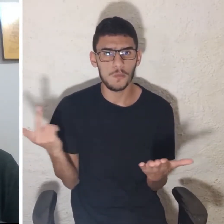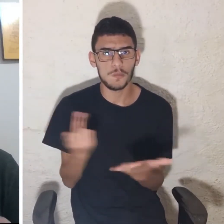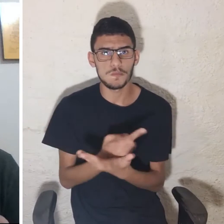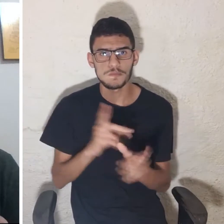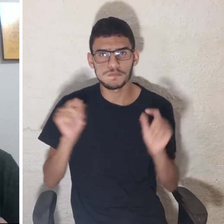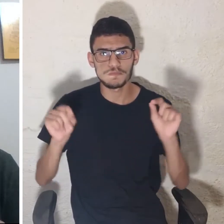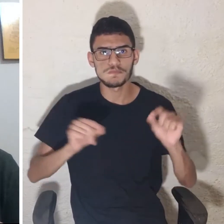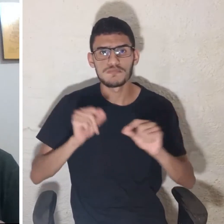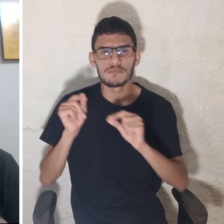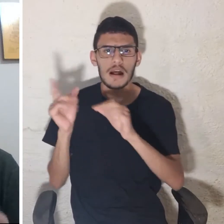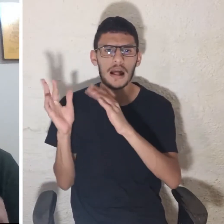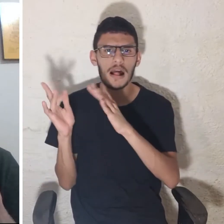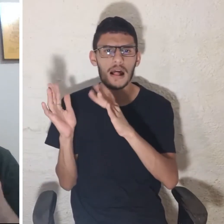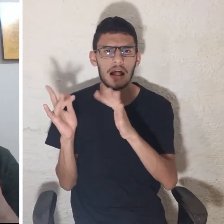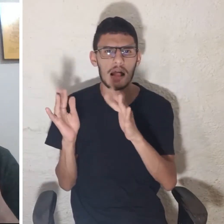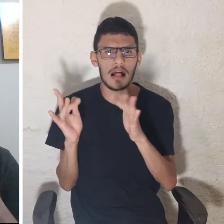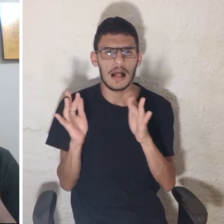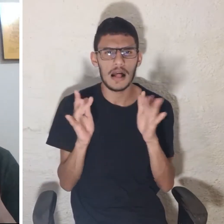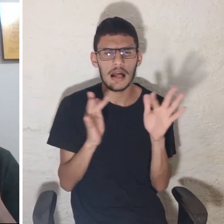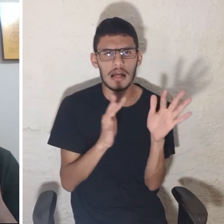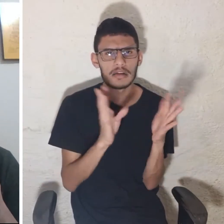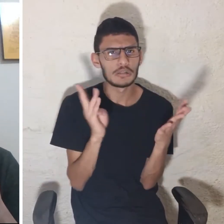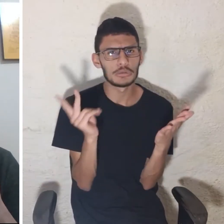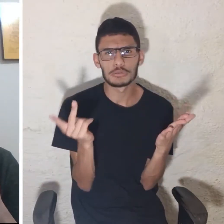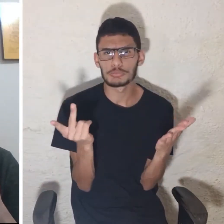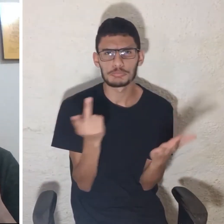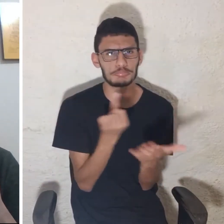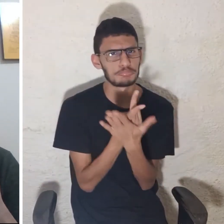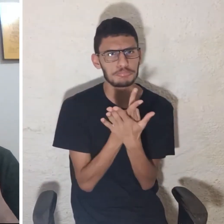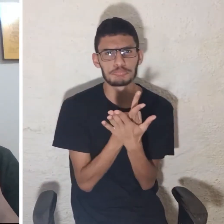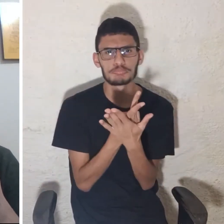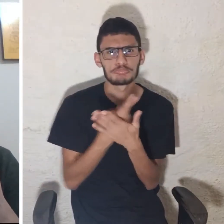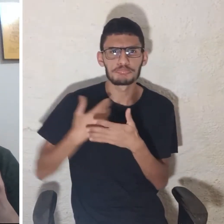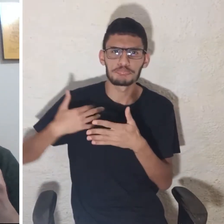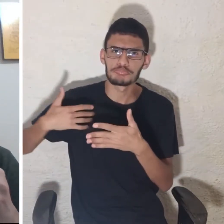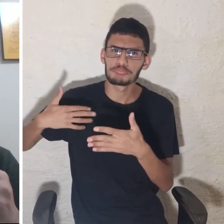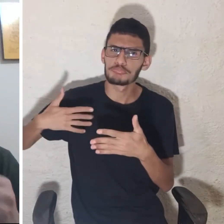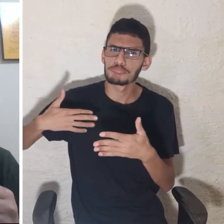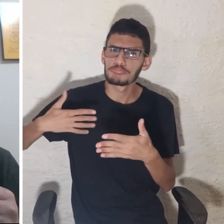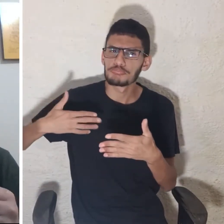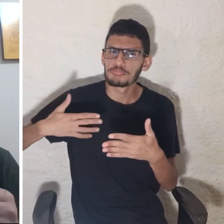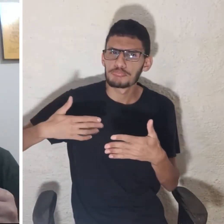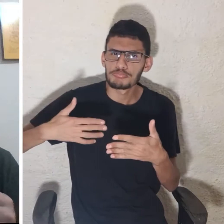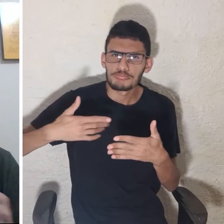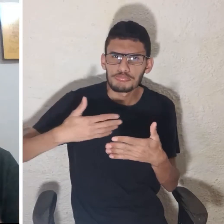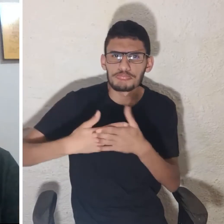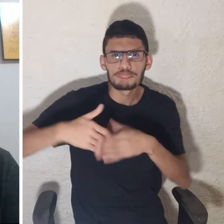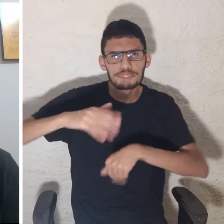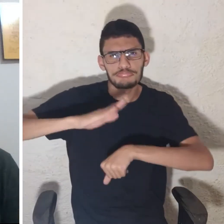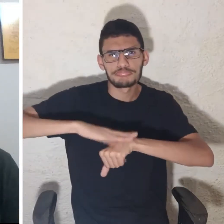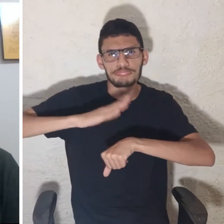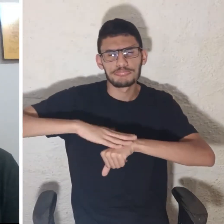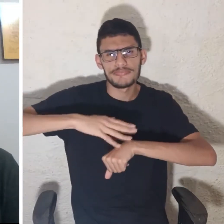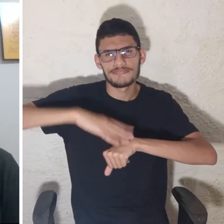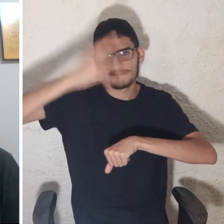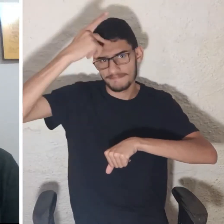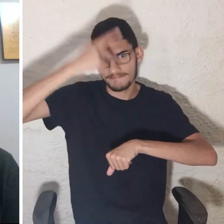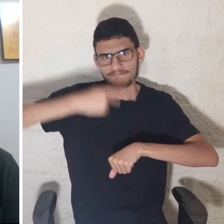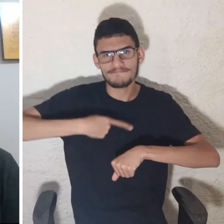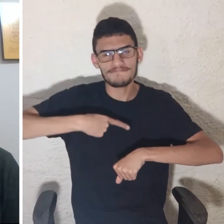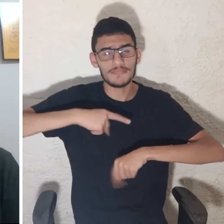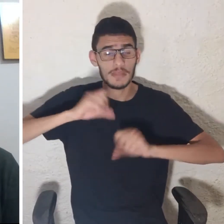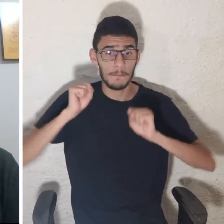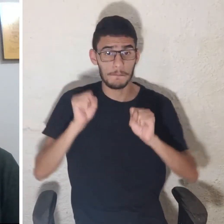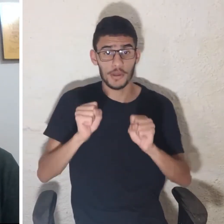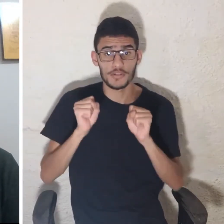processo. O que a gente fala como processo? A gente fala como algo que acontece ao longo de um tempo, né? O nosso processo de